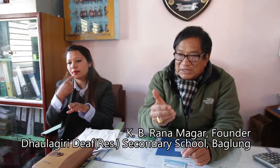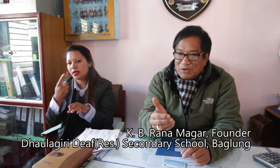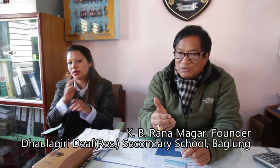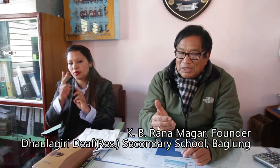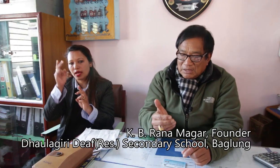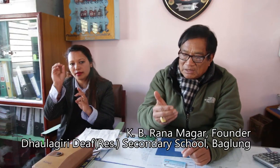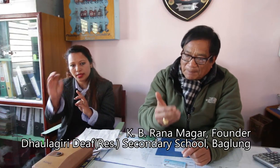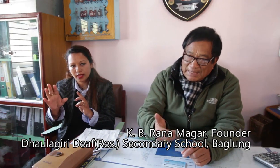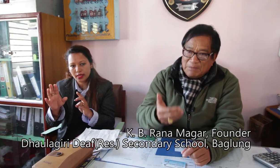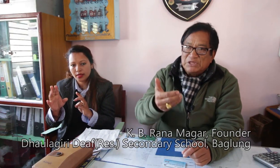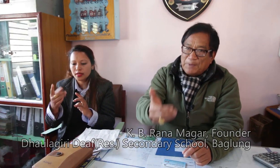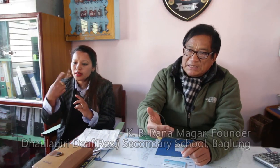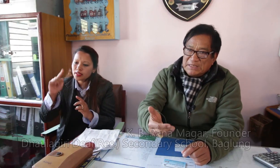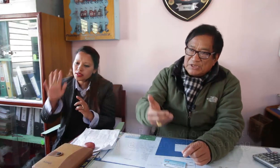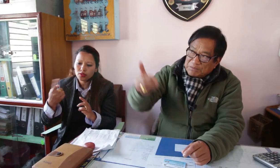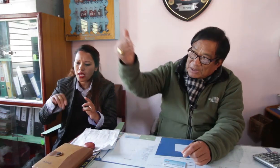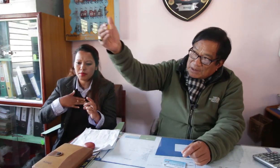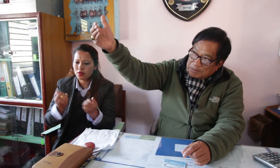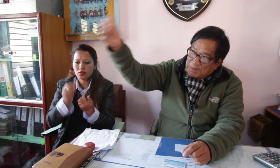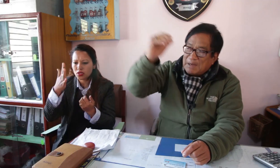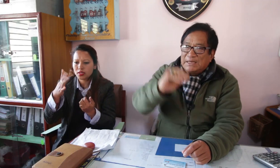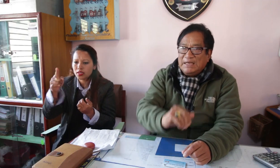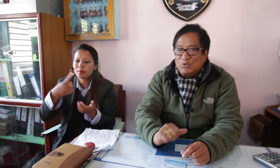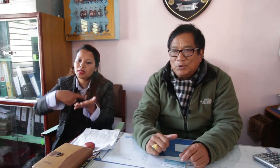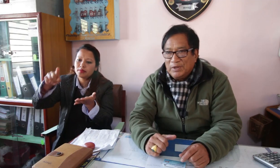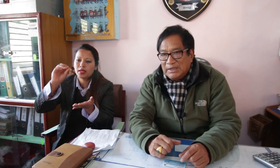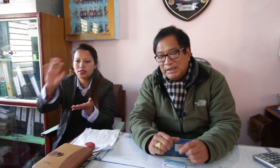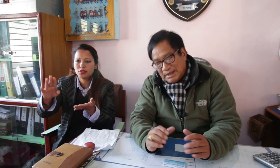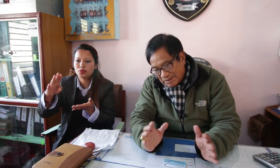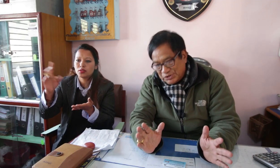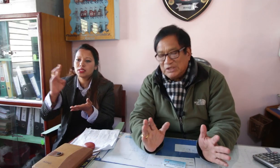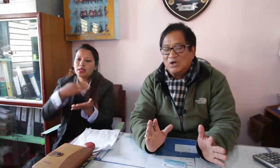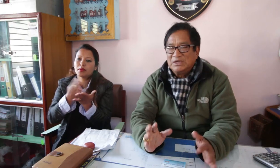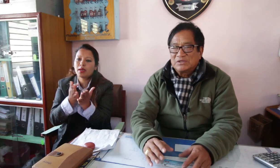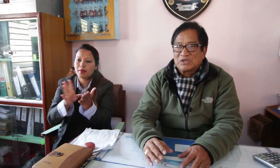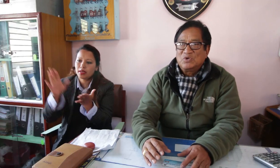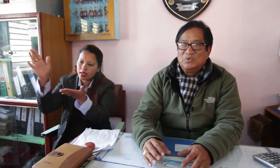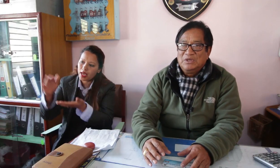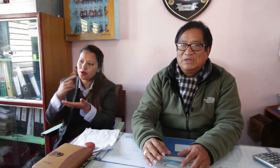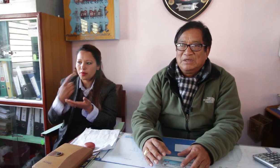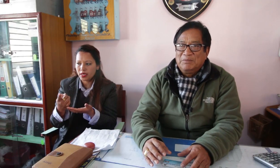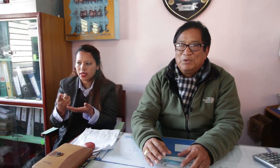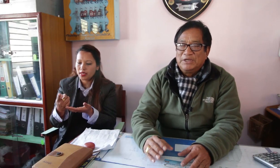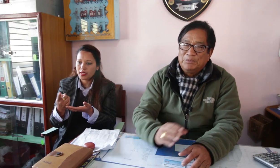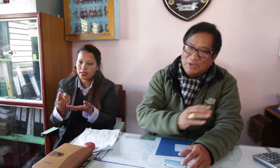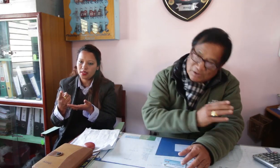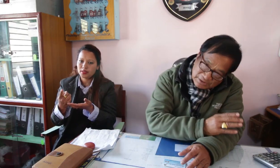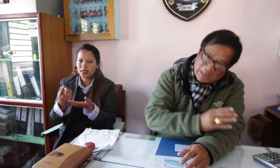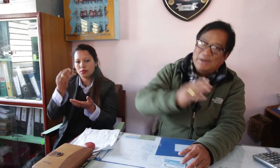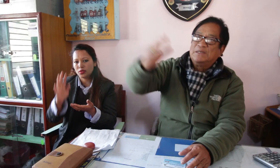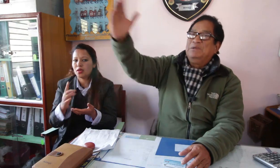गर्न सक्दैनौँ, तर तपाईँलाई हामी सिफारिस दिन्छौँ, विभागबाट ल्याउनु भयो भने हामी छ नि गरिदिन सक्छौँ भनेर